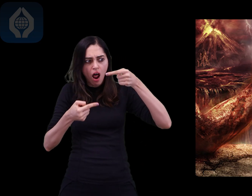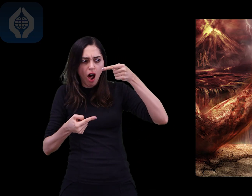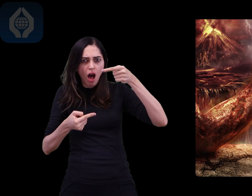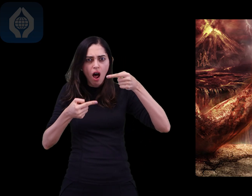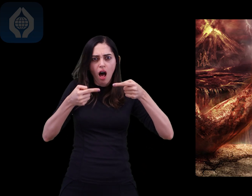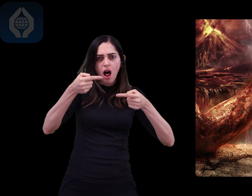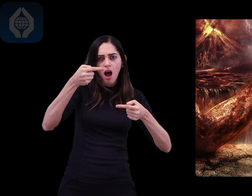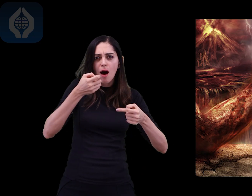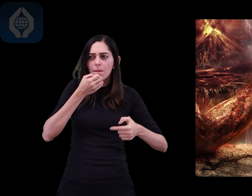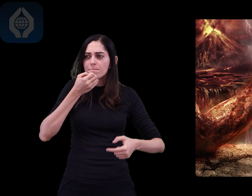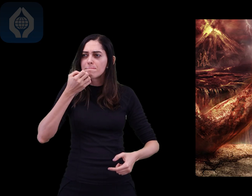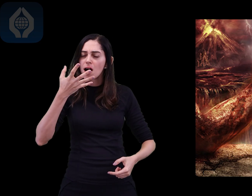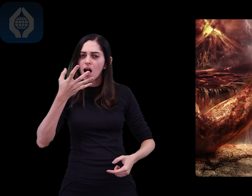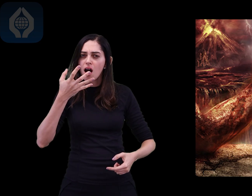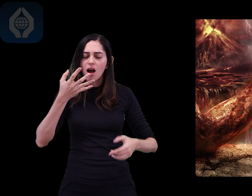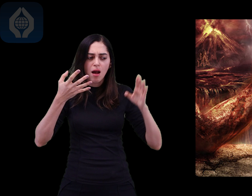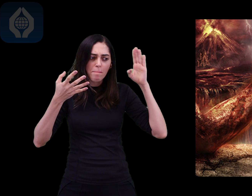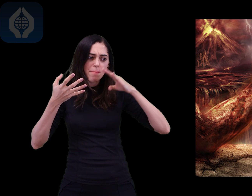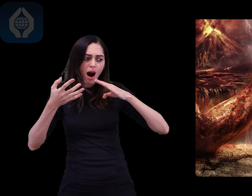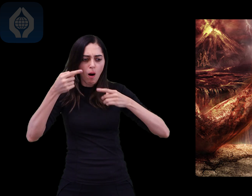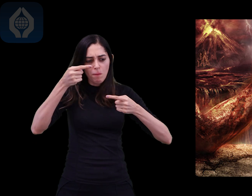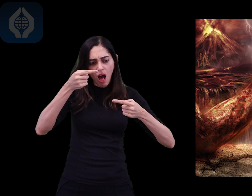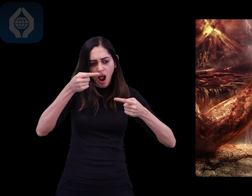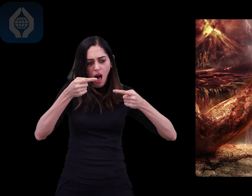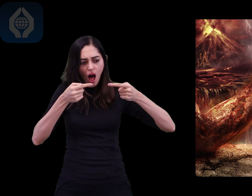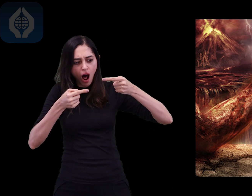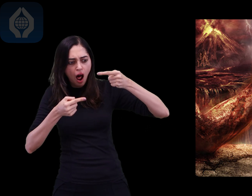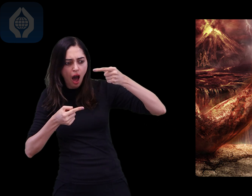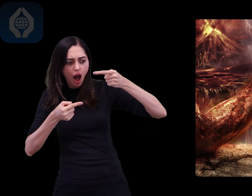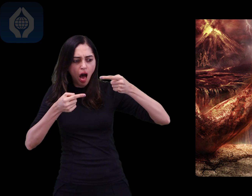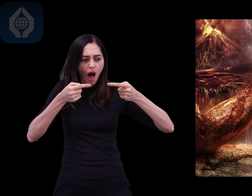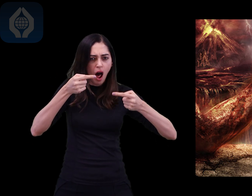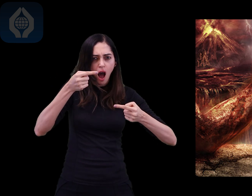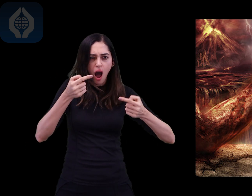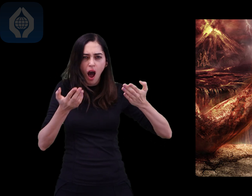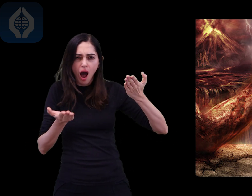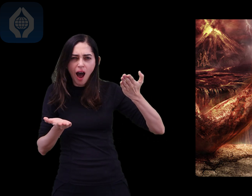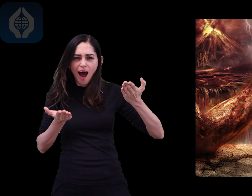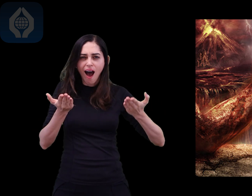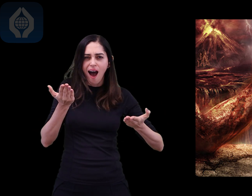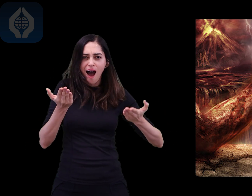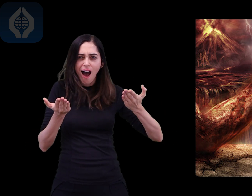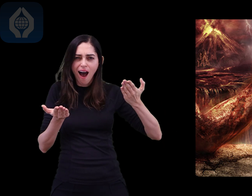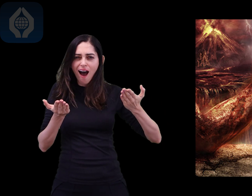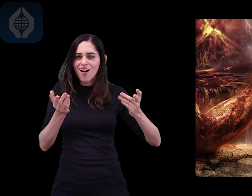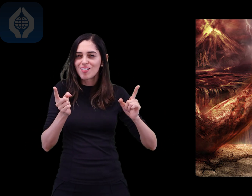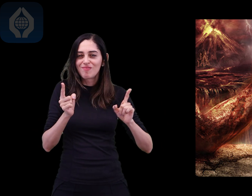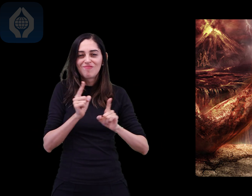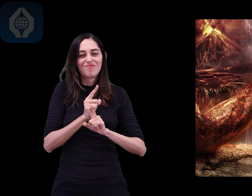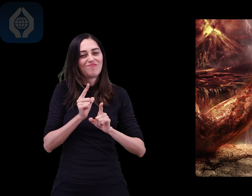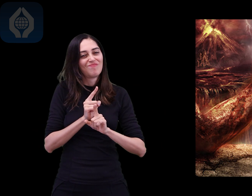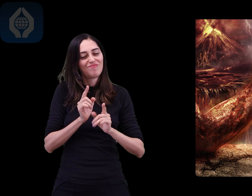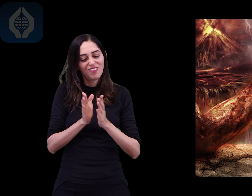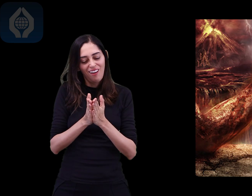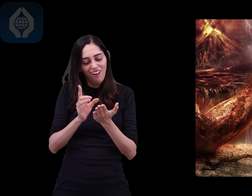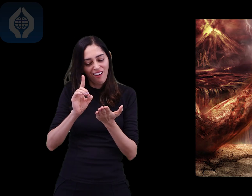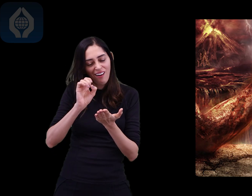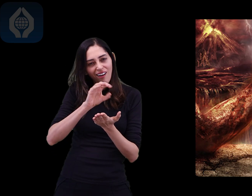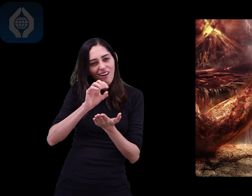Frequentemente essa luta é apresentada como se houvesse duas forças equivalentes lutando entre si. Mas a palavra de Deus nos diz que Deus